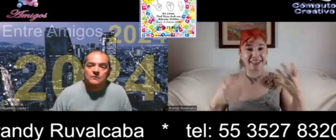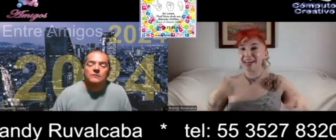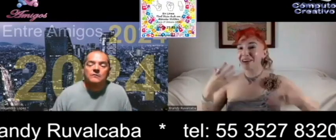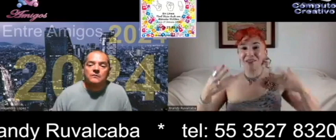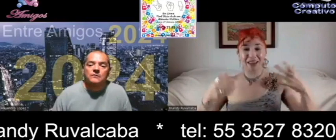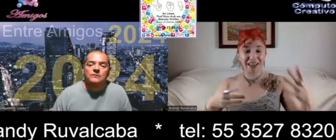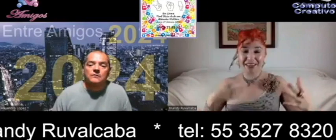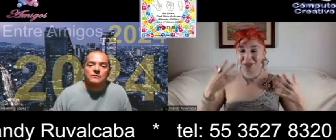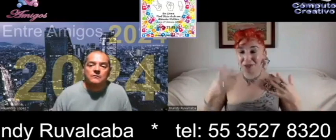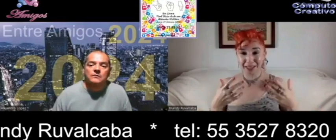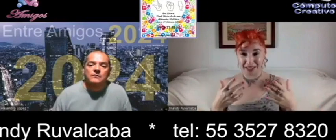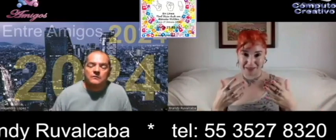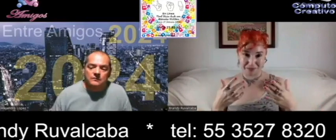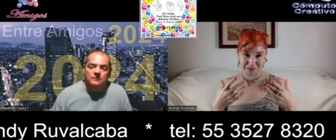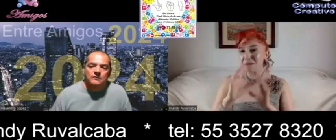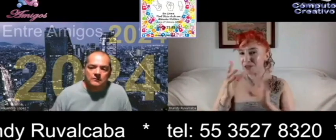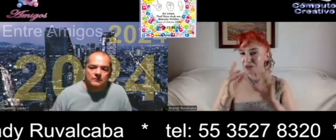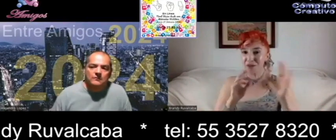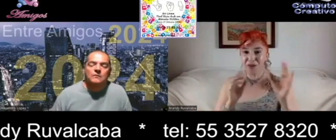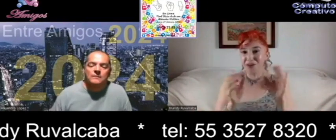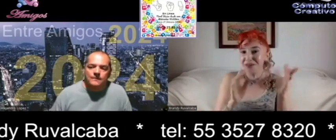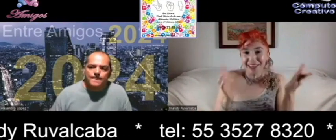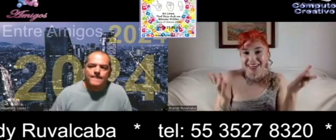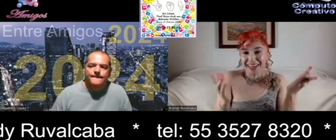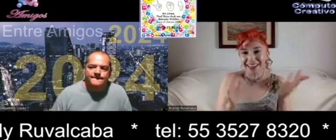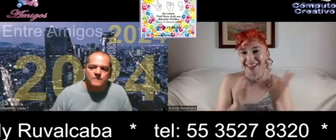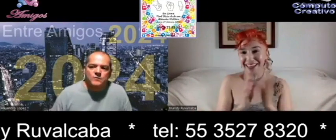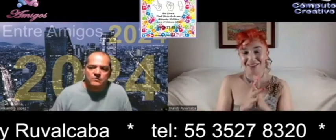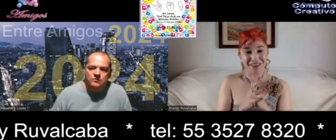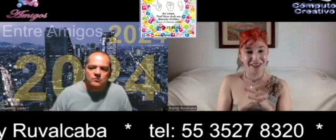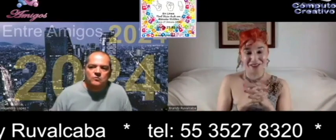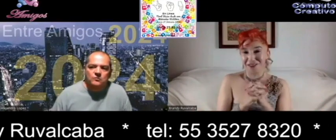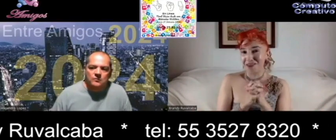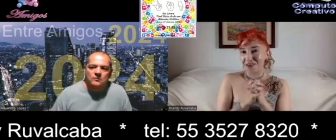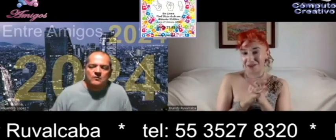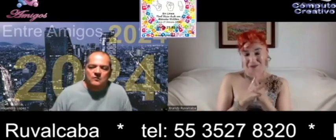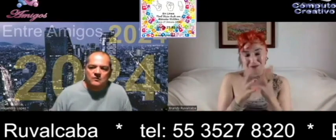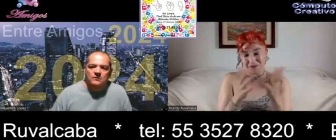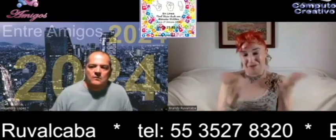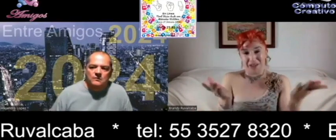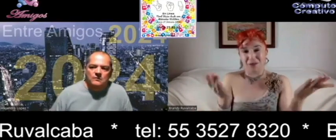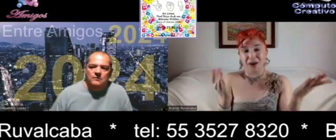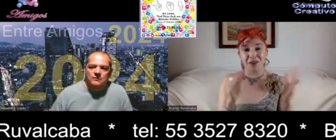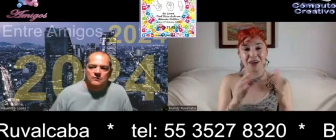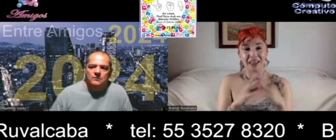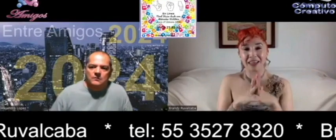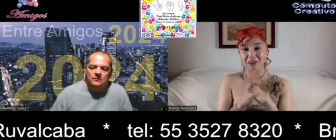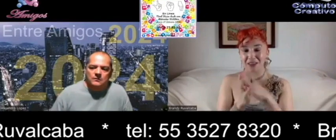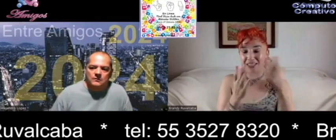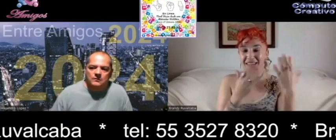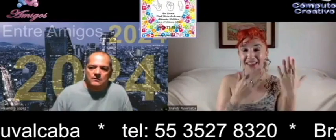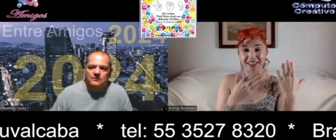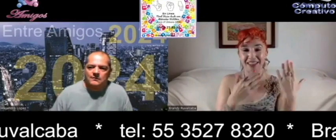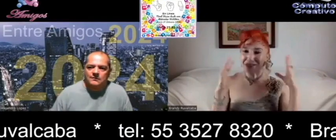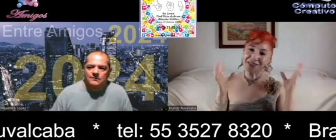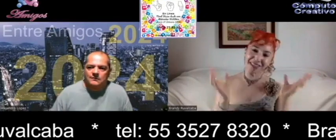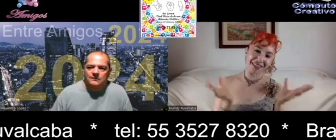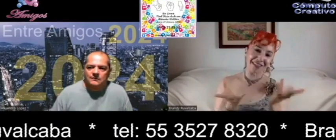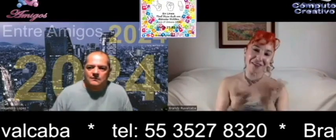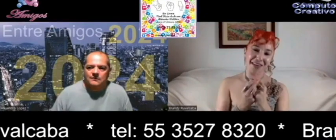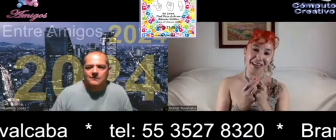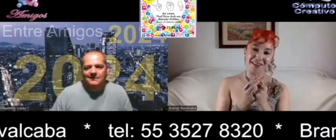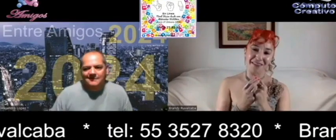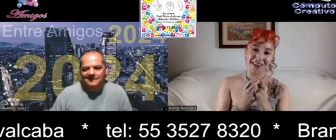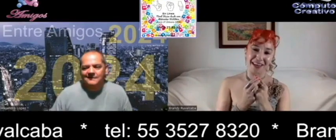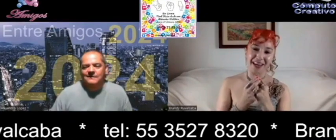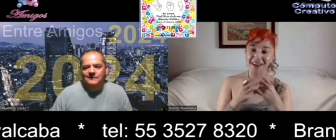una energía rodante todo el tiempo, en mayor o menor medida cada quien, ¿no? Y todo como igual, ¿no? Cada quien, lo que decía antes, cada quien